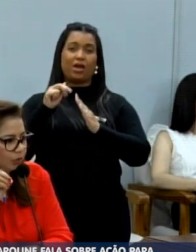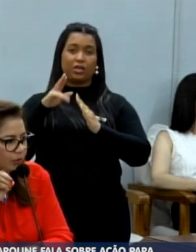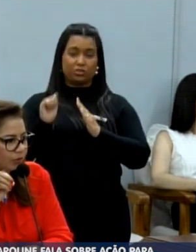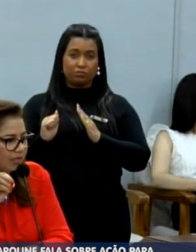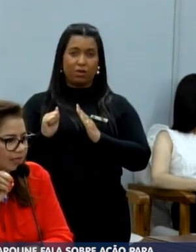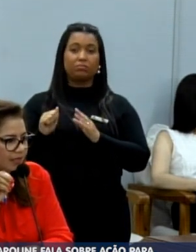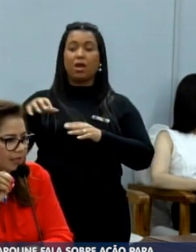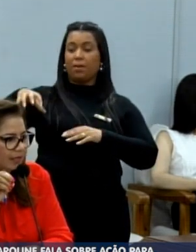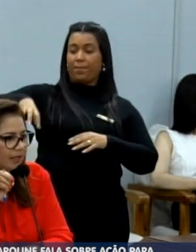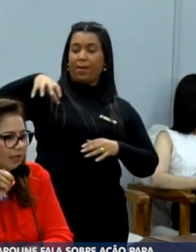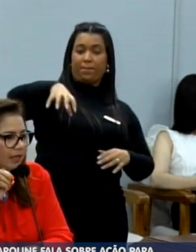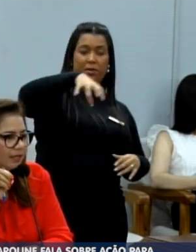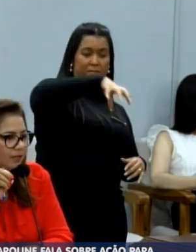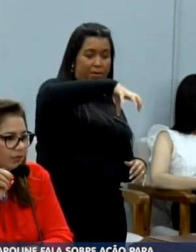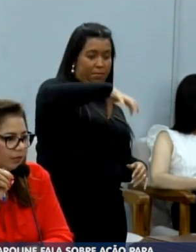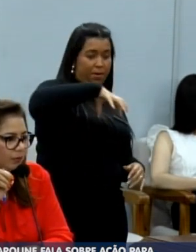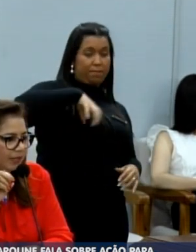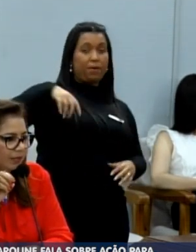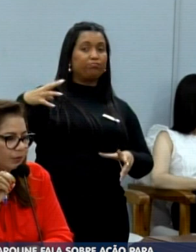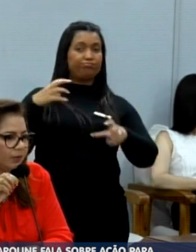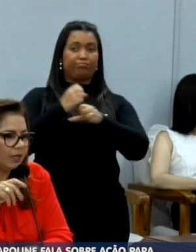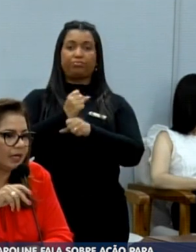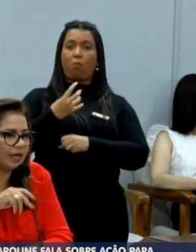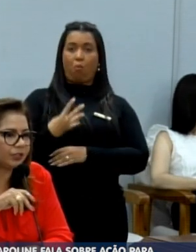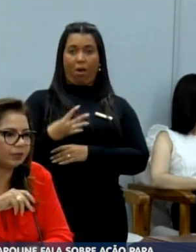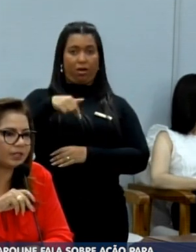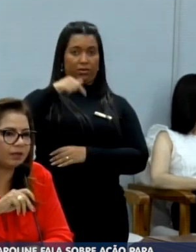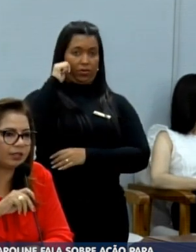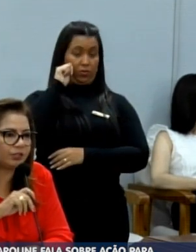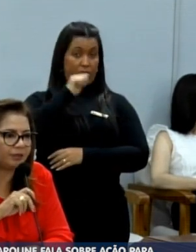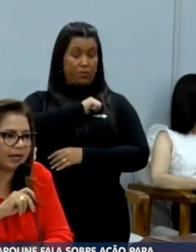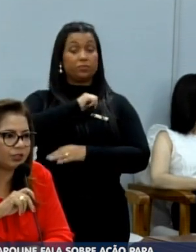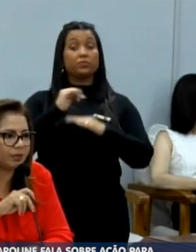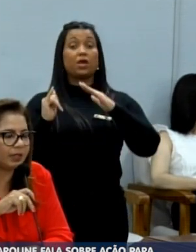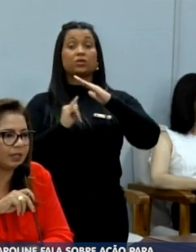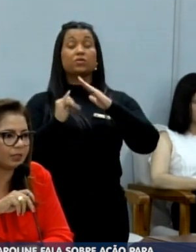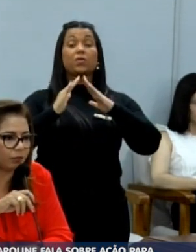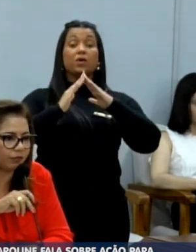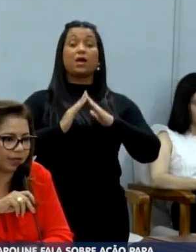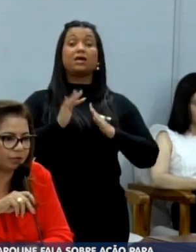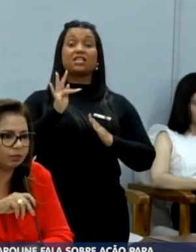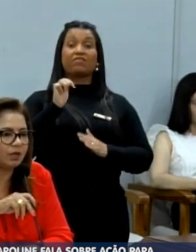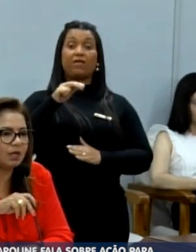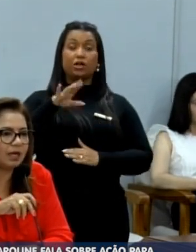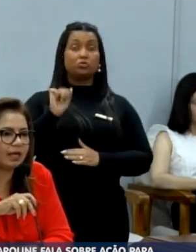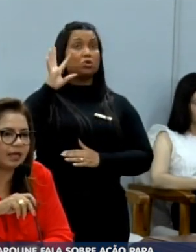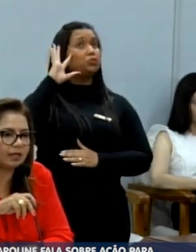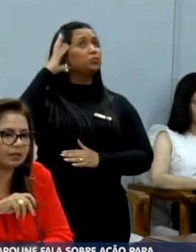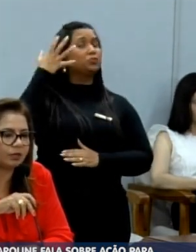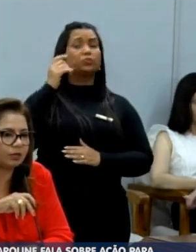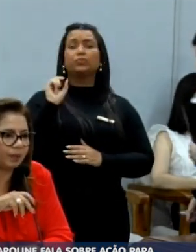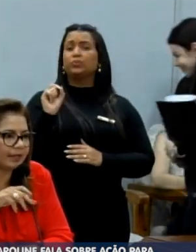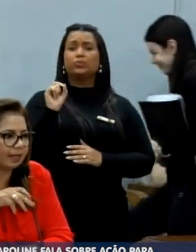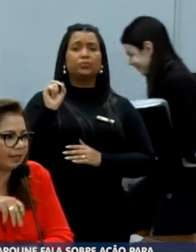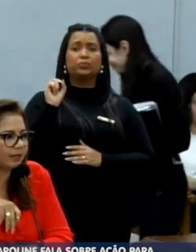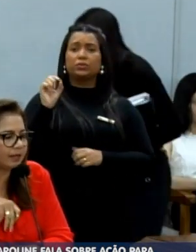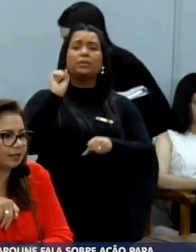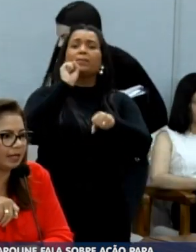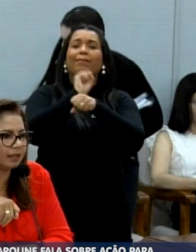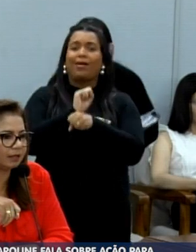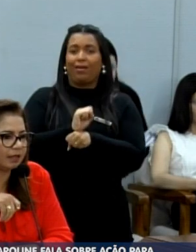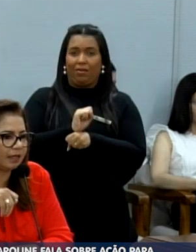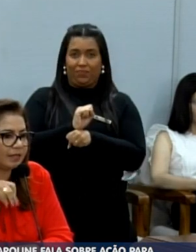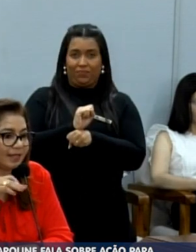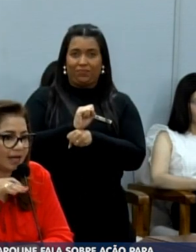4 núcleos aqui de São José do Rio Preto. A instituição Lar de Fátima resolveu